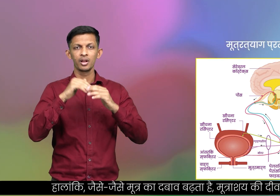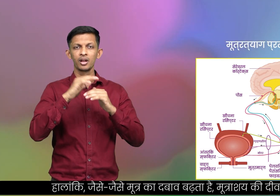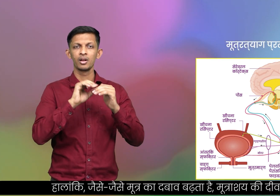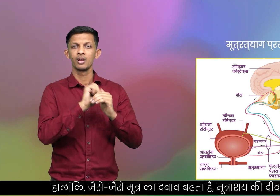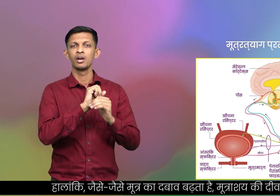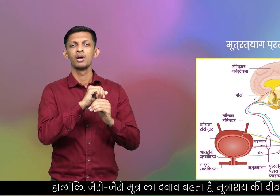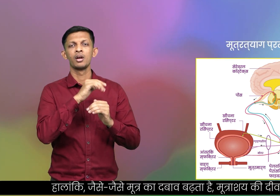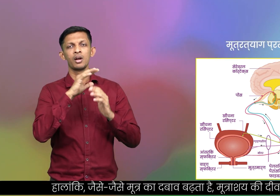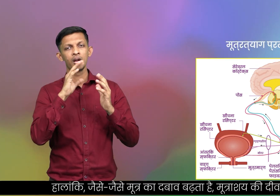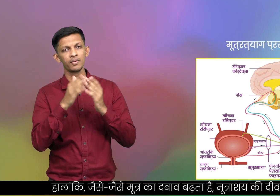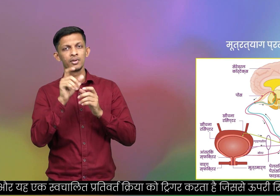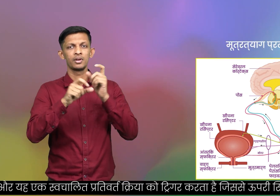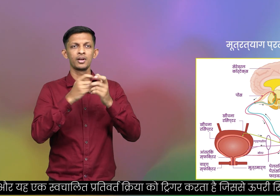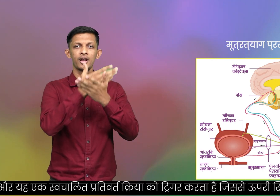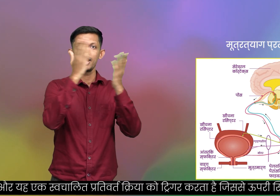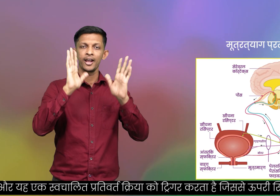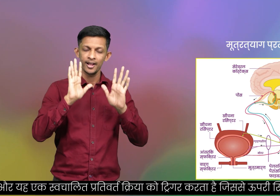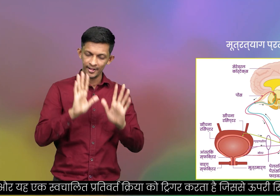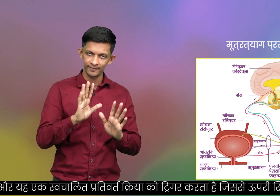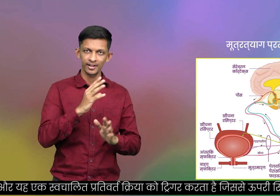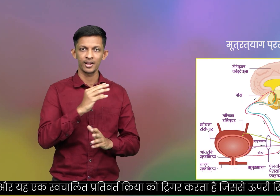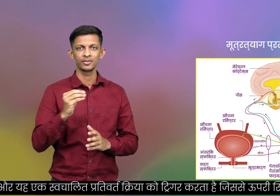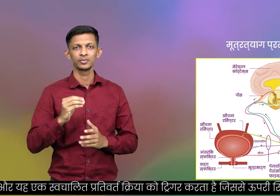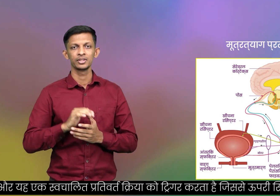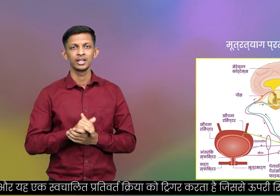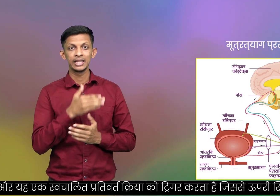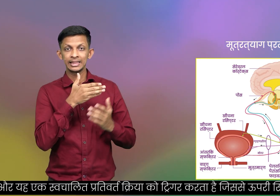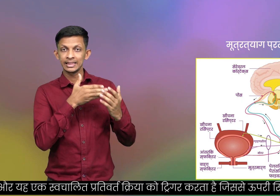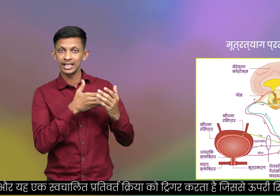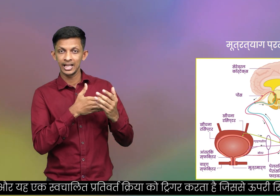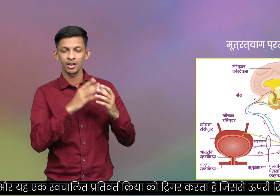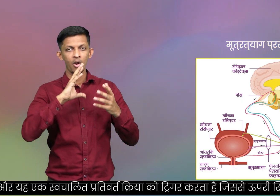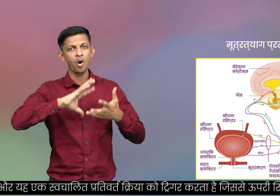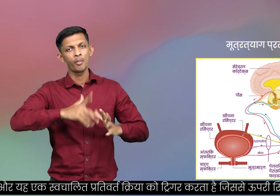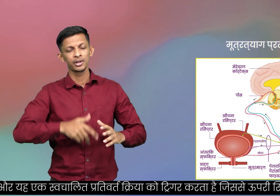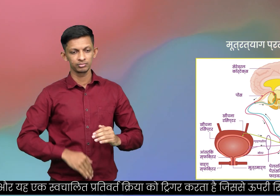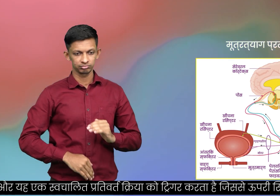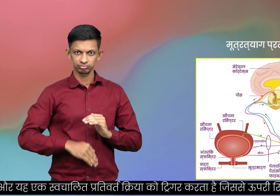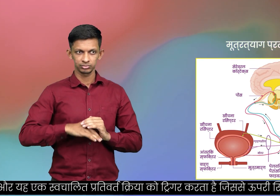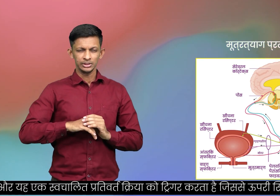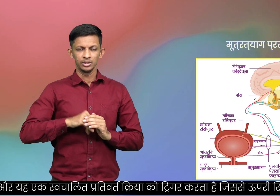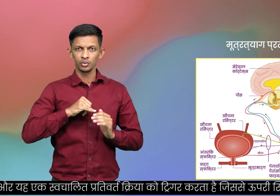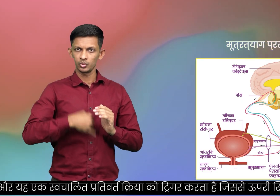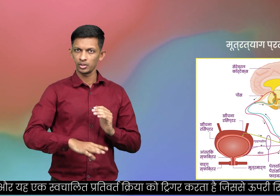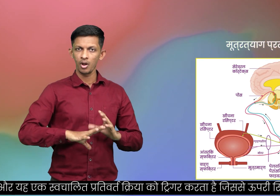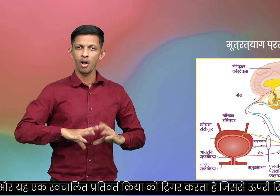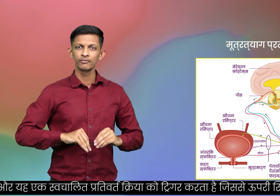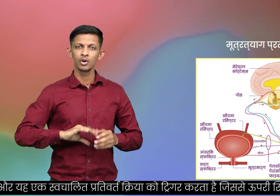खींच जाती हैं और यह स्वचालित प्रतिवर्त क्रिया को ट्रिगर करता